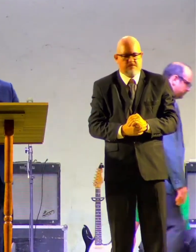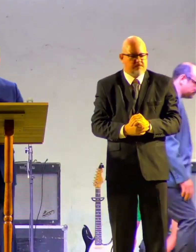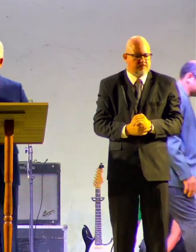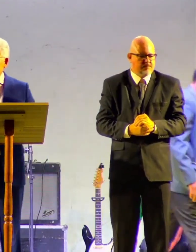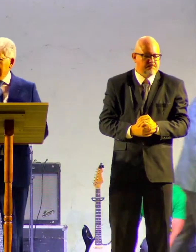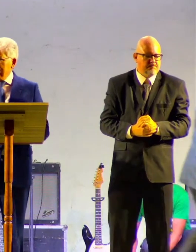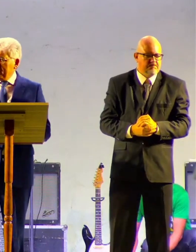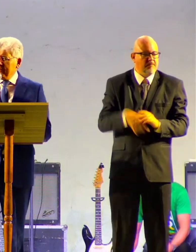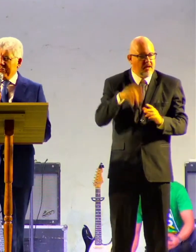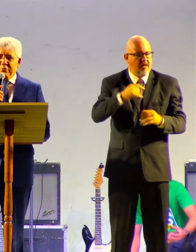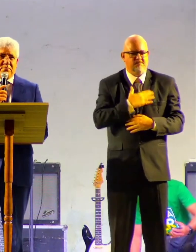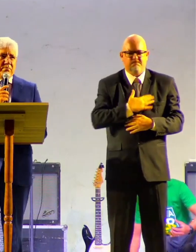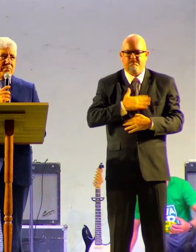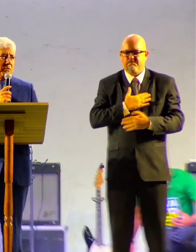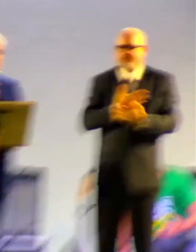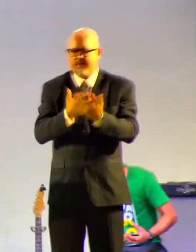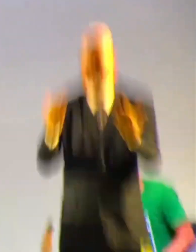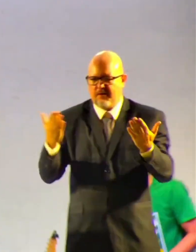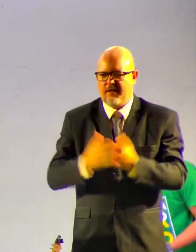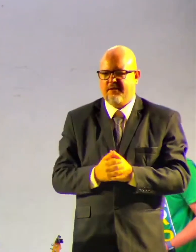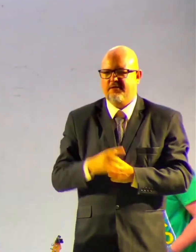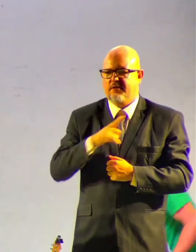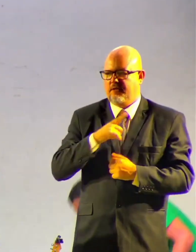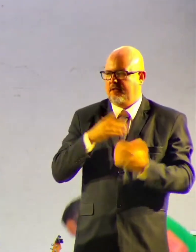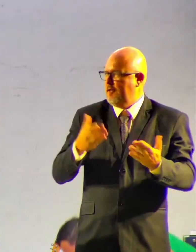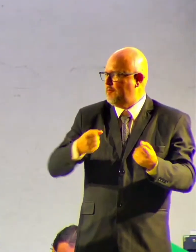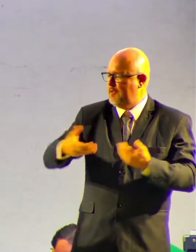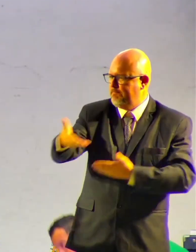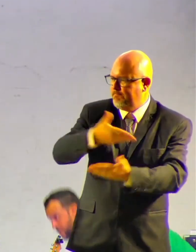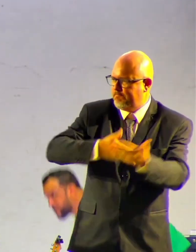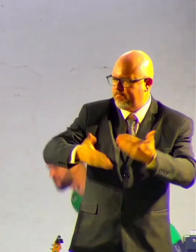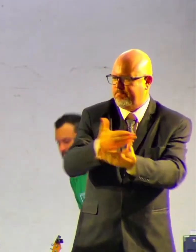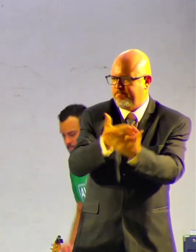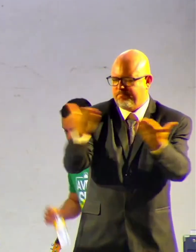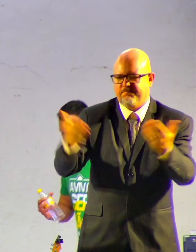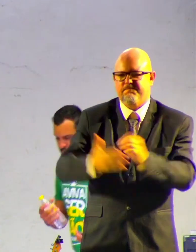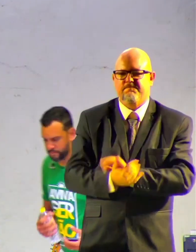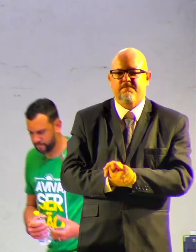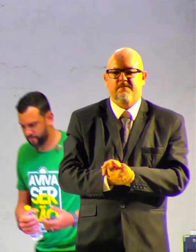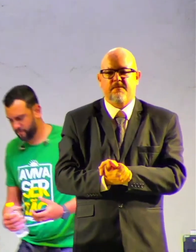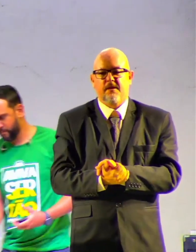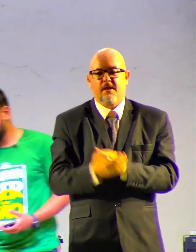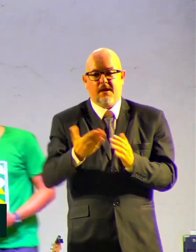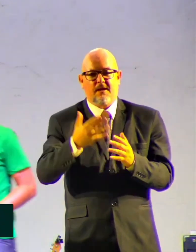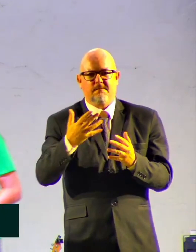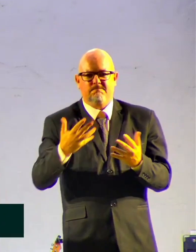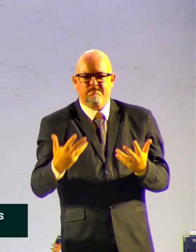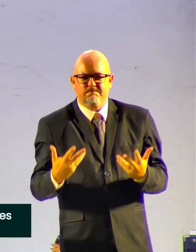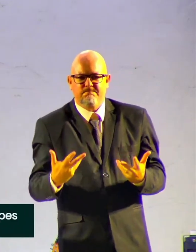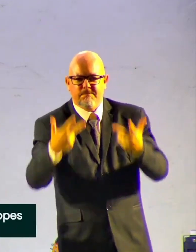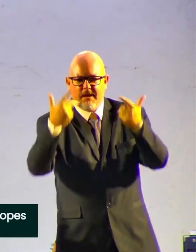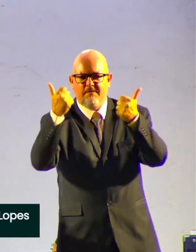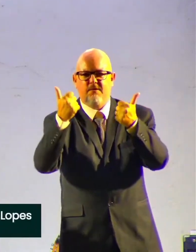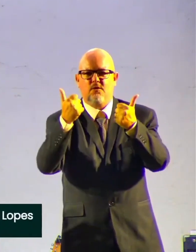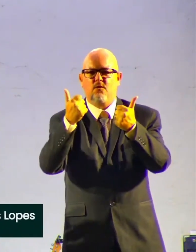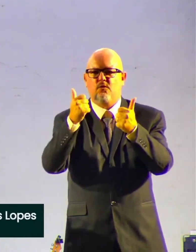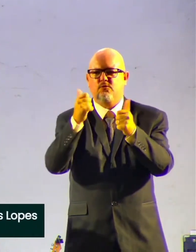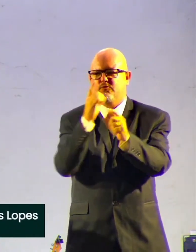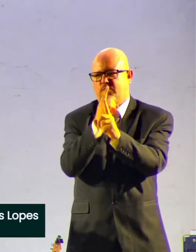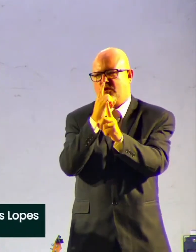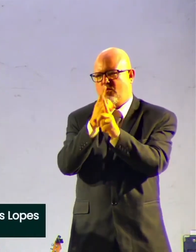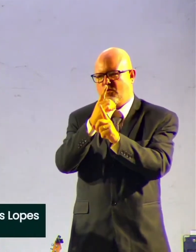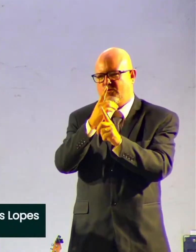Irmãos amados, é um privilégio poder partilhar com vocês nesse lindo encontro do povo de